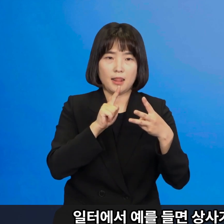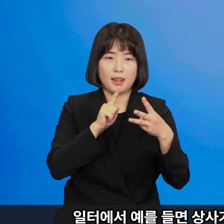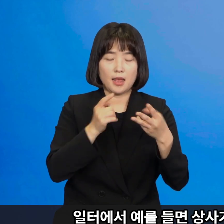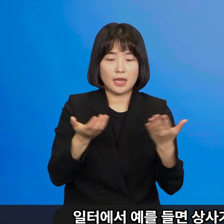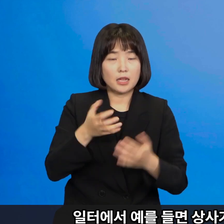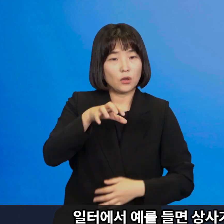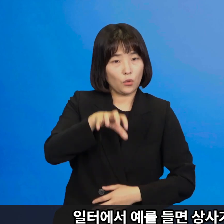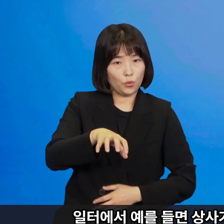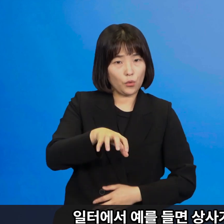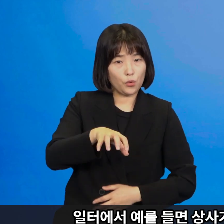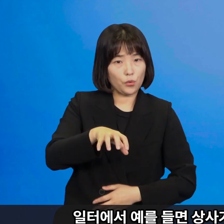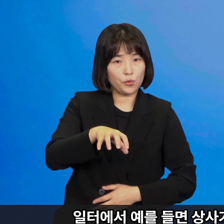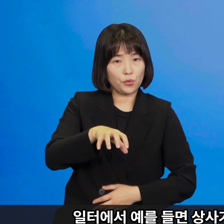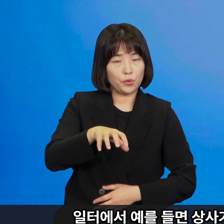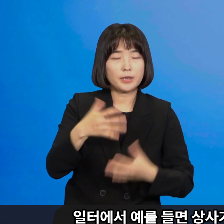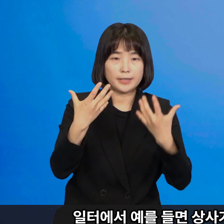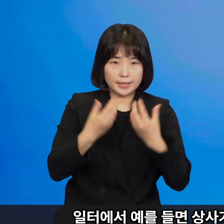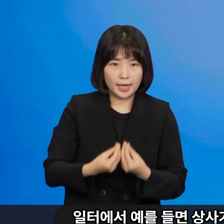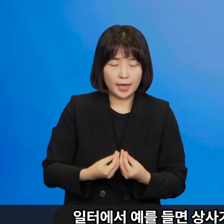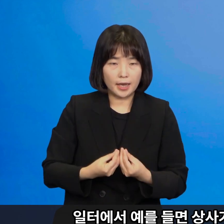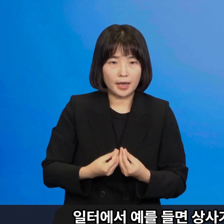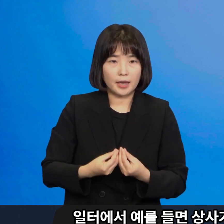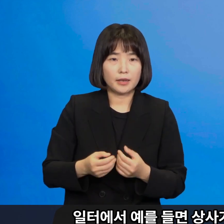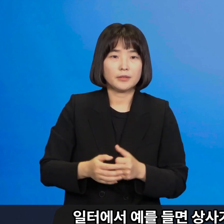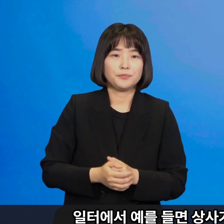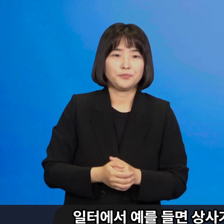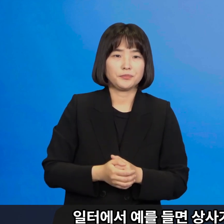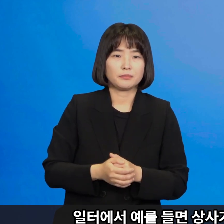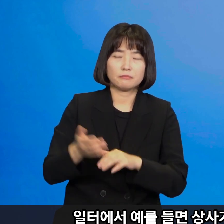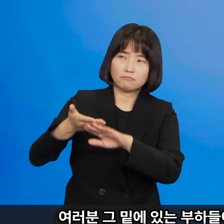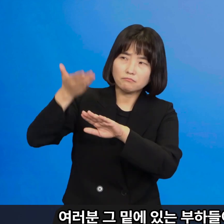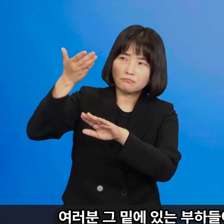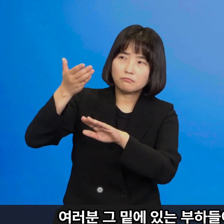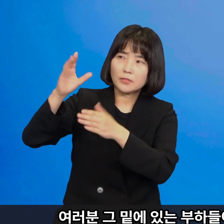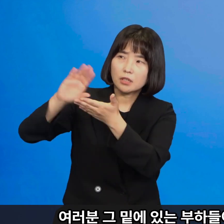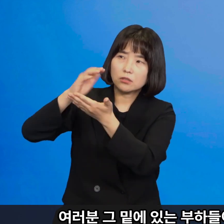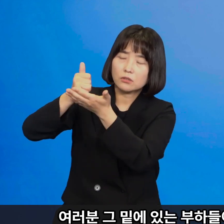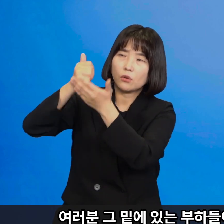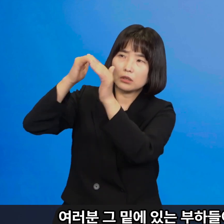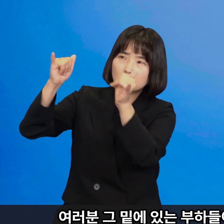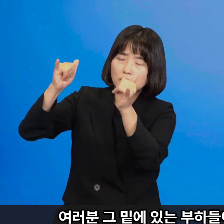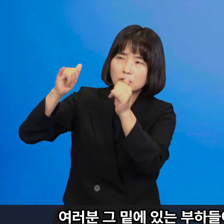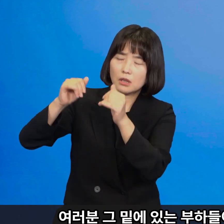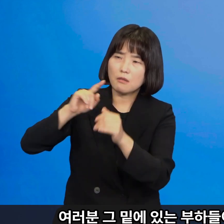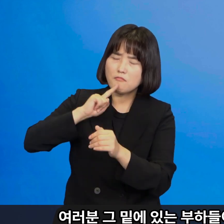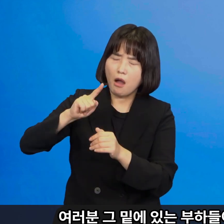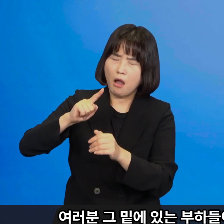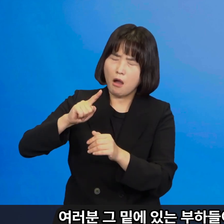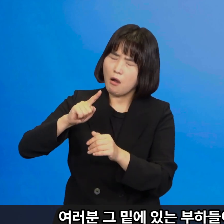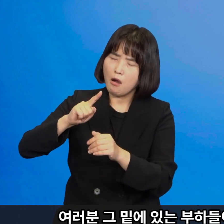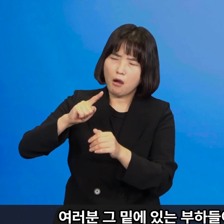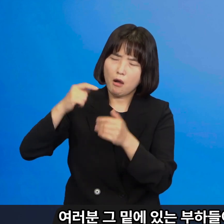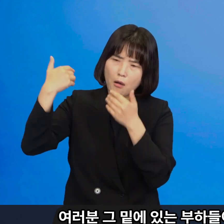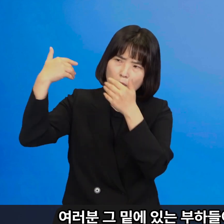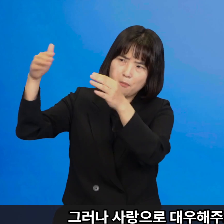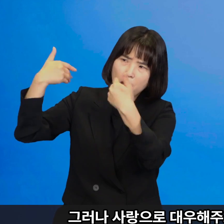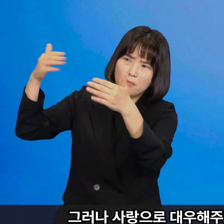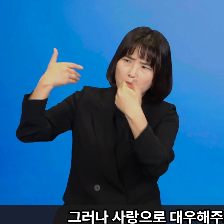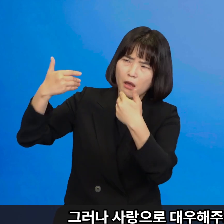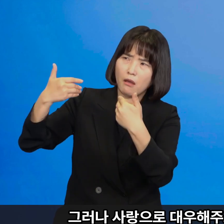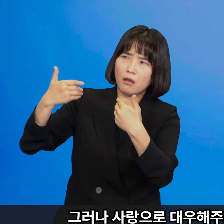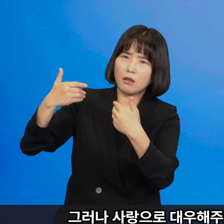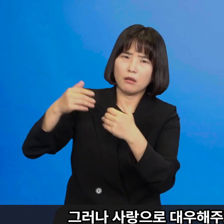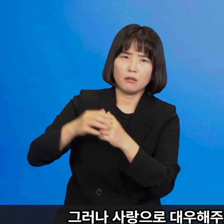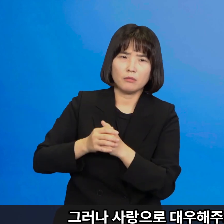일터에서 예를 들면 보스가 크리스천인데 말이 거칠다. 여러분, 그 밑에 있는 부하들이 믿겠습니까? 안 믿을 겁니다.